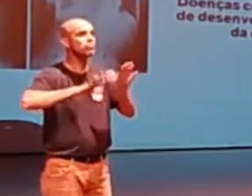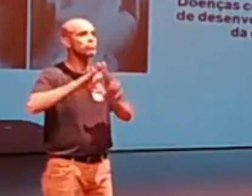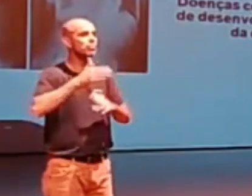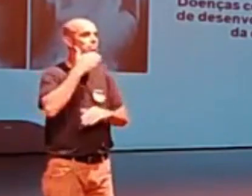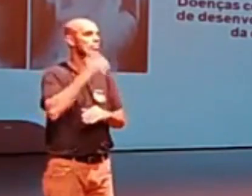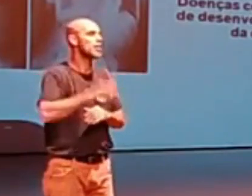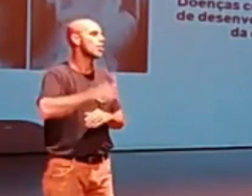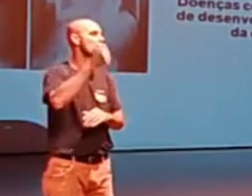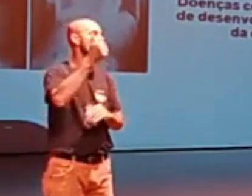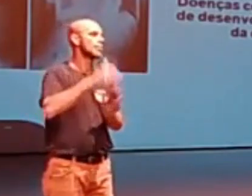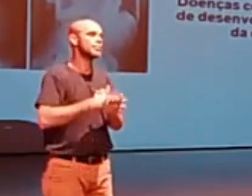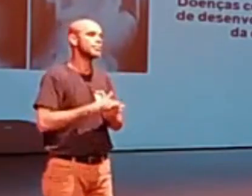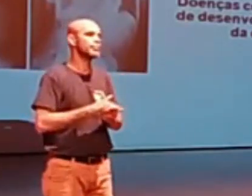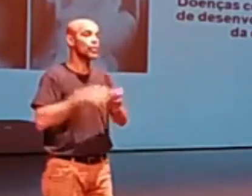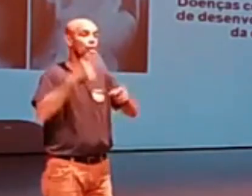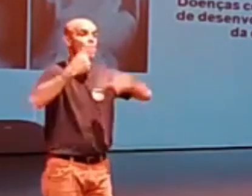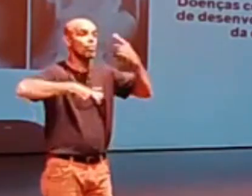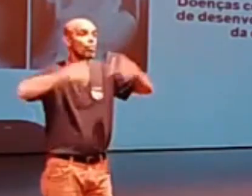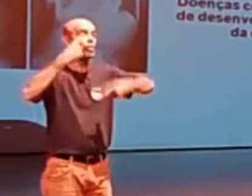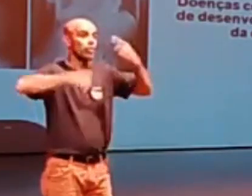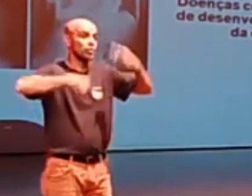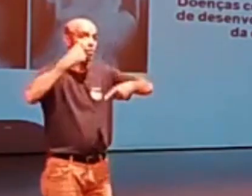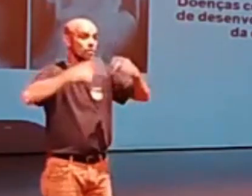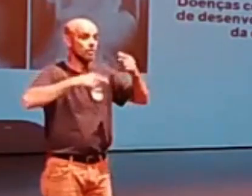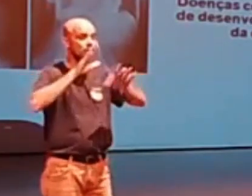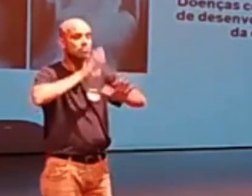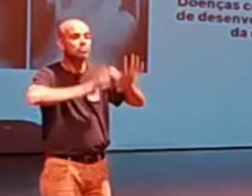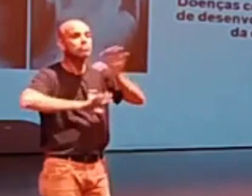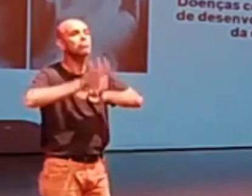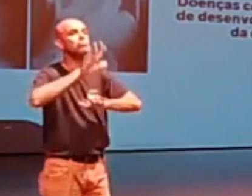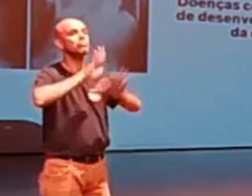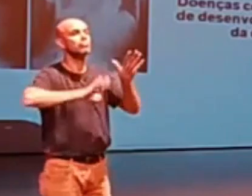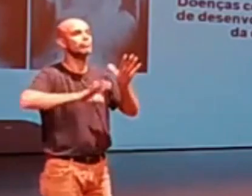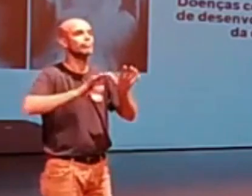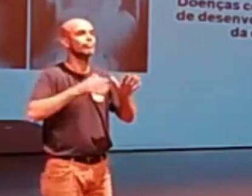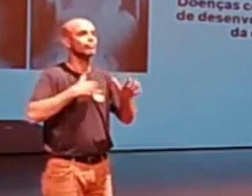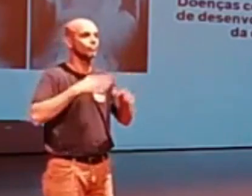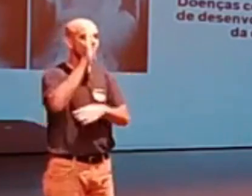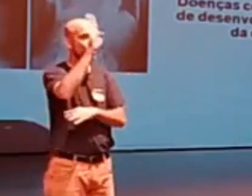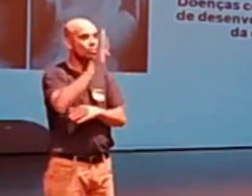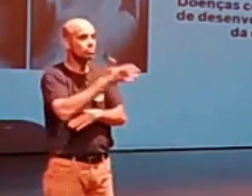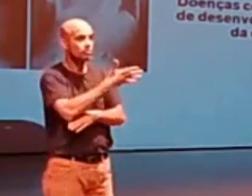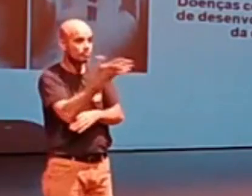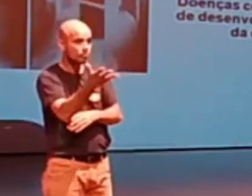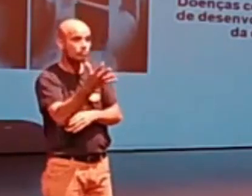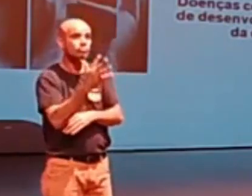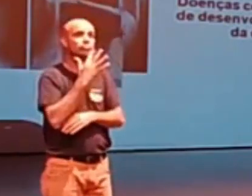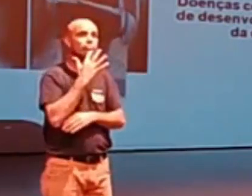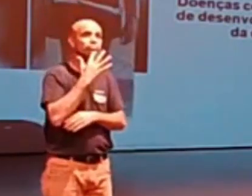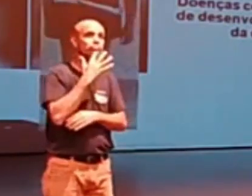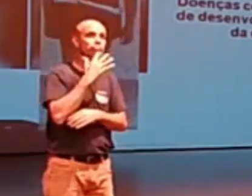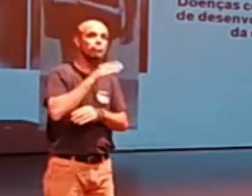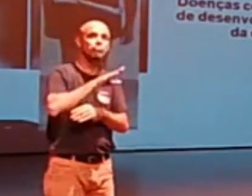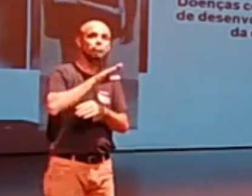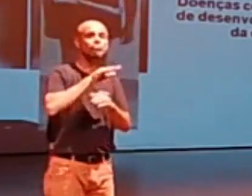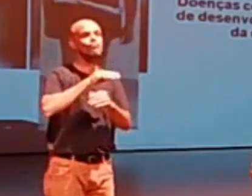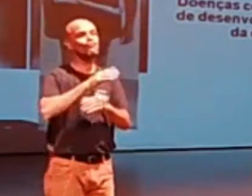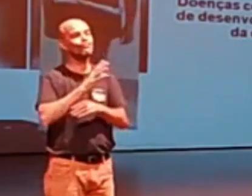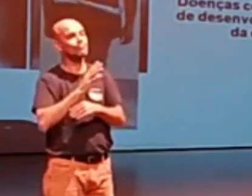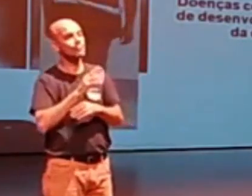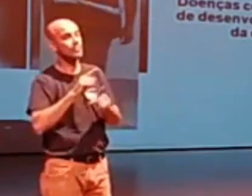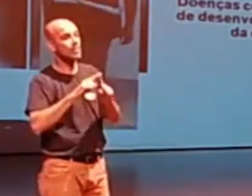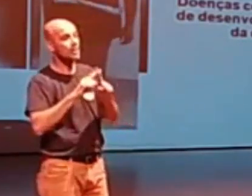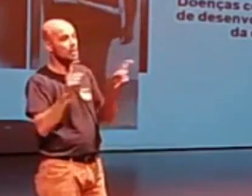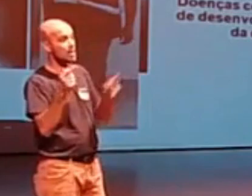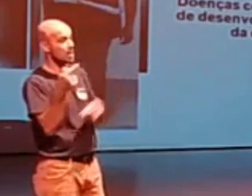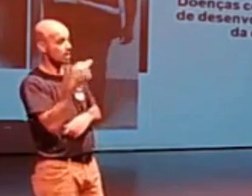melhor. E essas políticas públicas de prevenção é o que eu gostaria para o Brasil inteiro. E essa aqui é